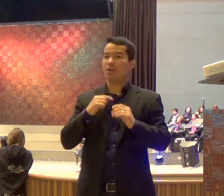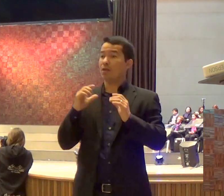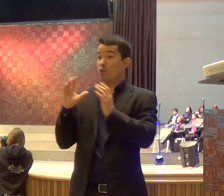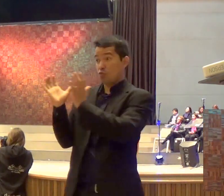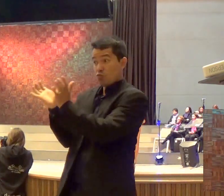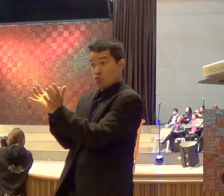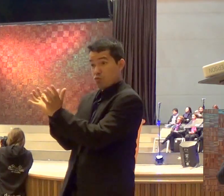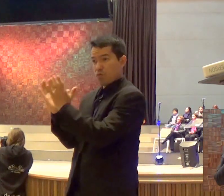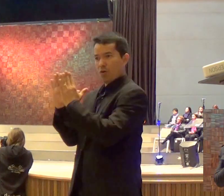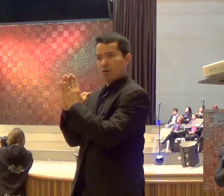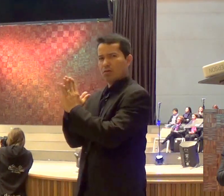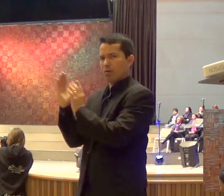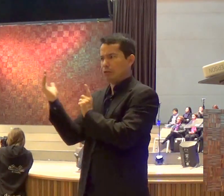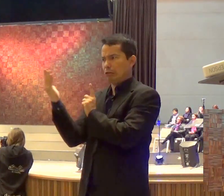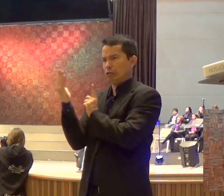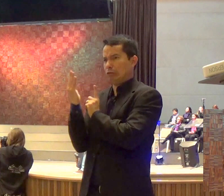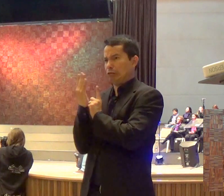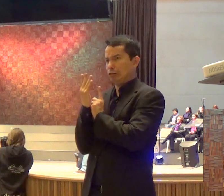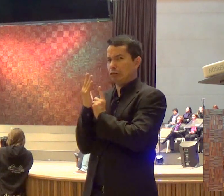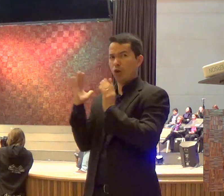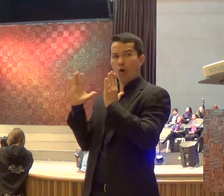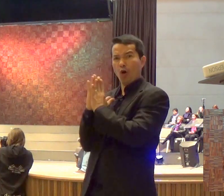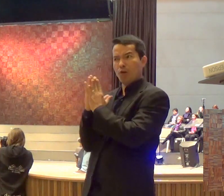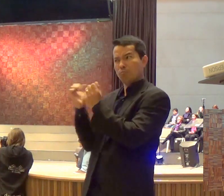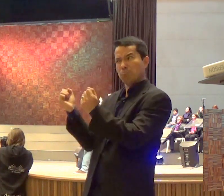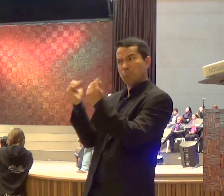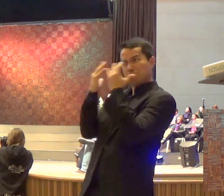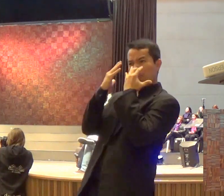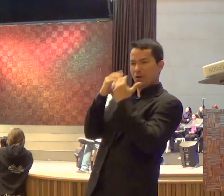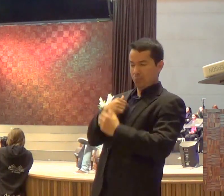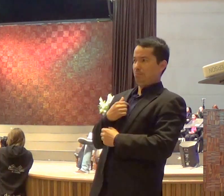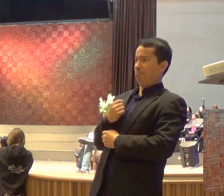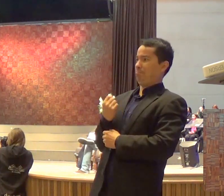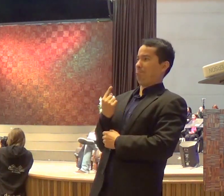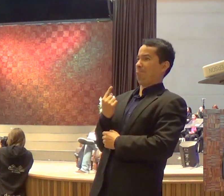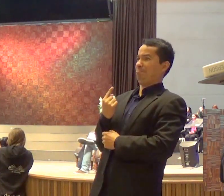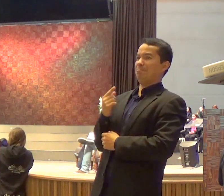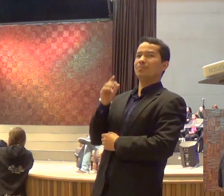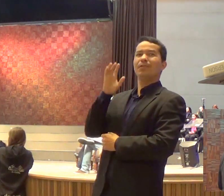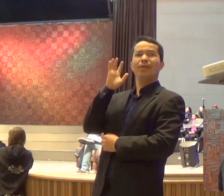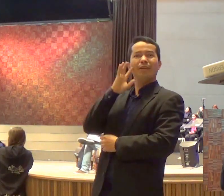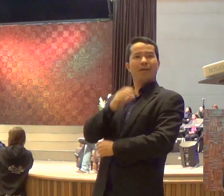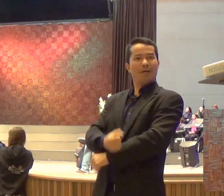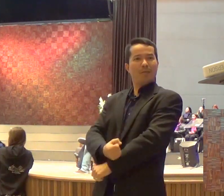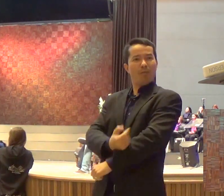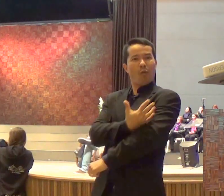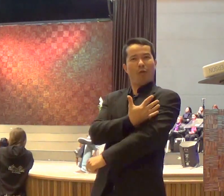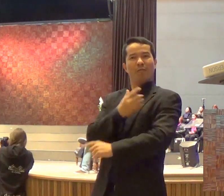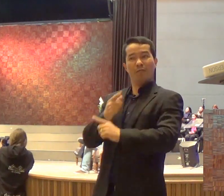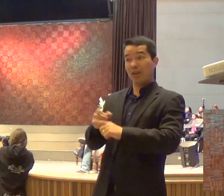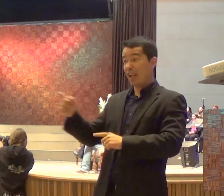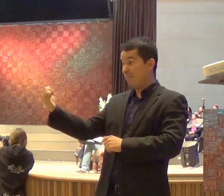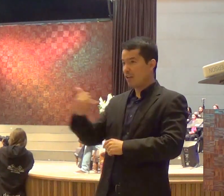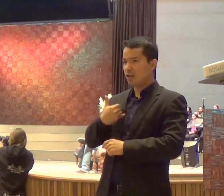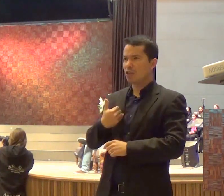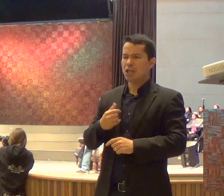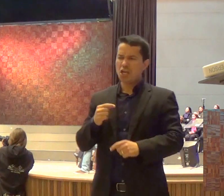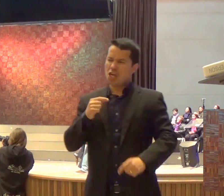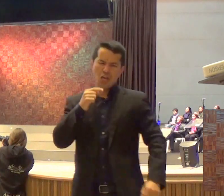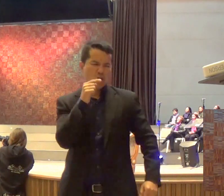equipe de intercessão se aproximou de mim e a oração que foi feita em meu favor foi justamente a seguinte que ele não saia